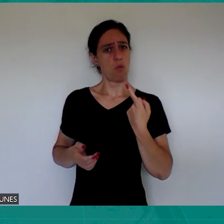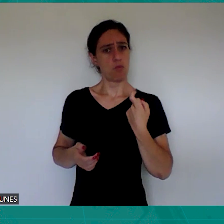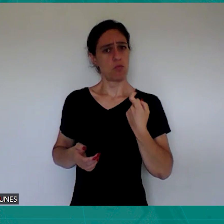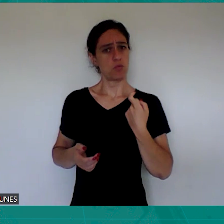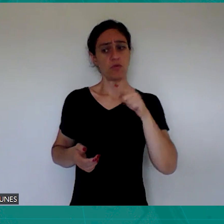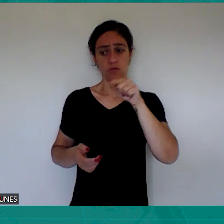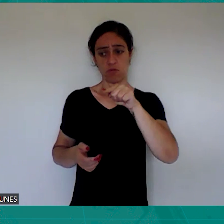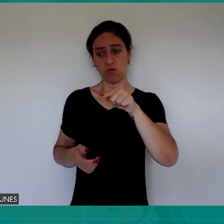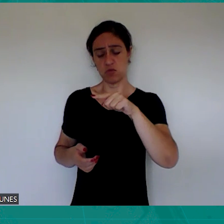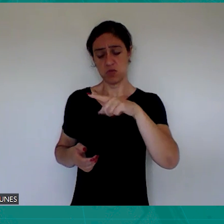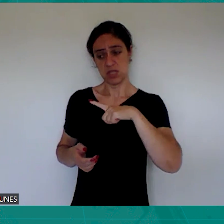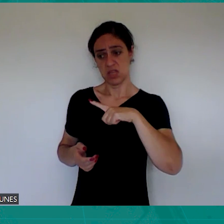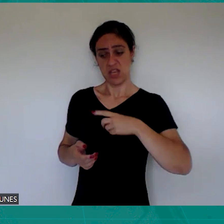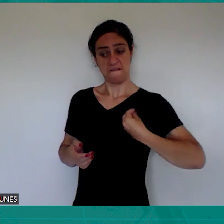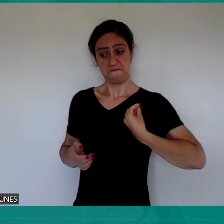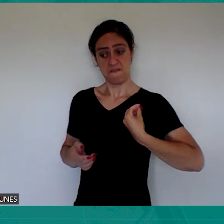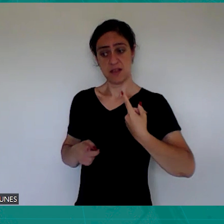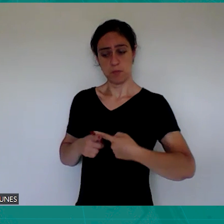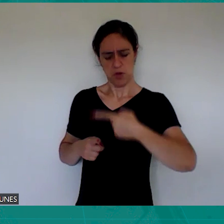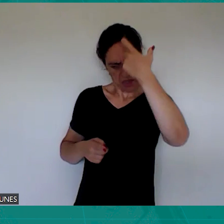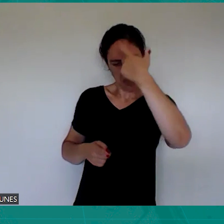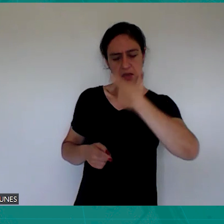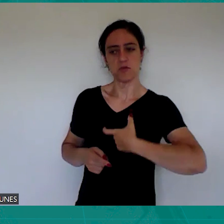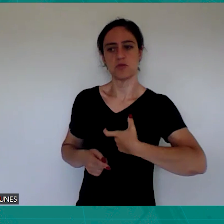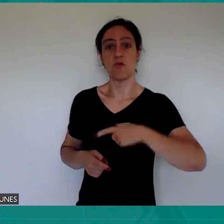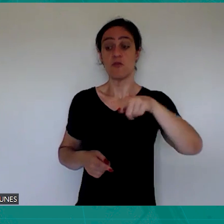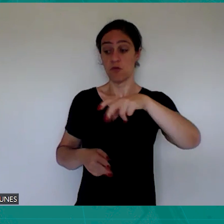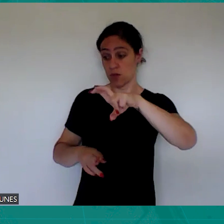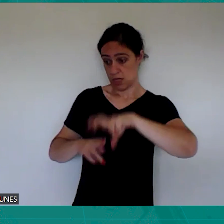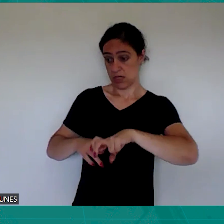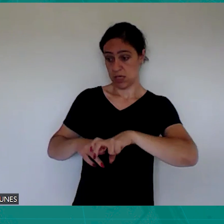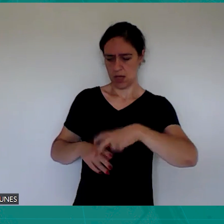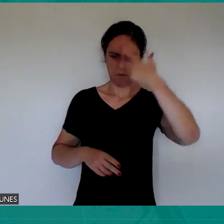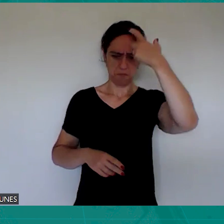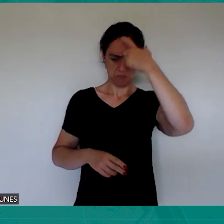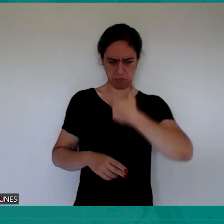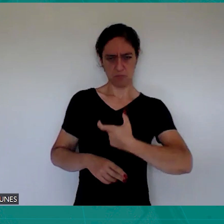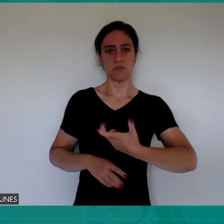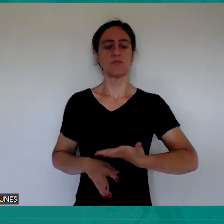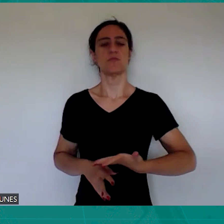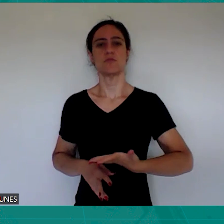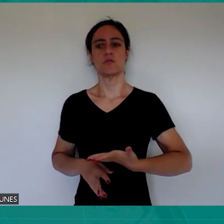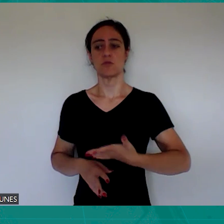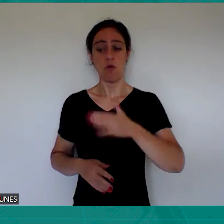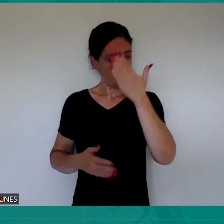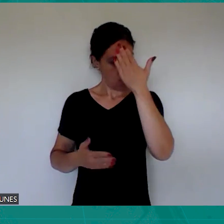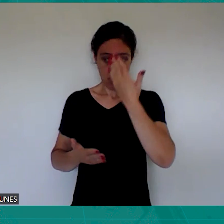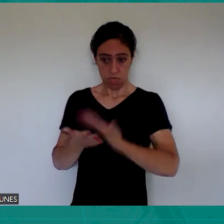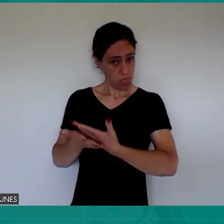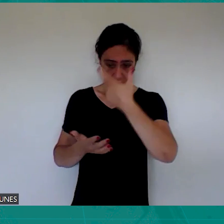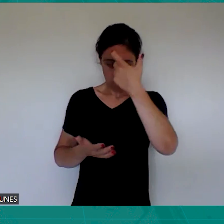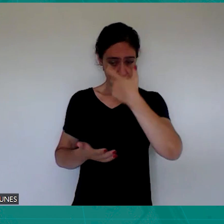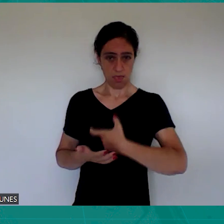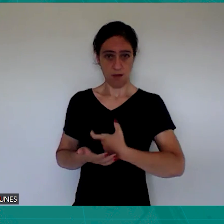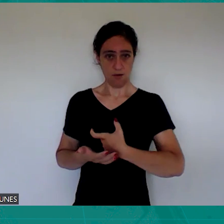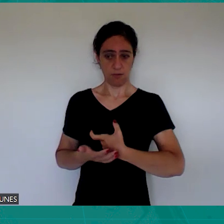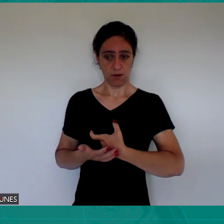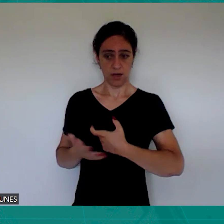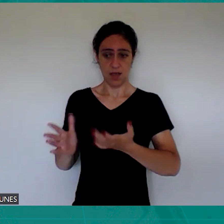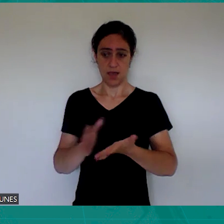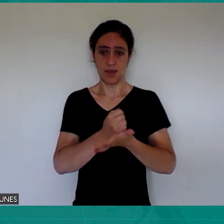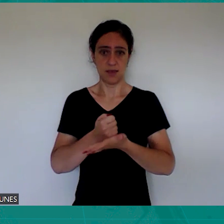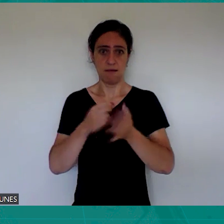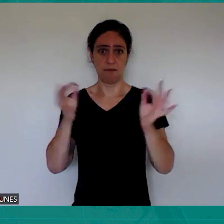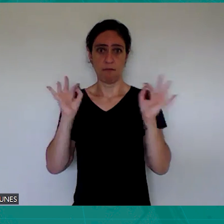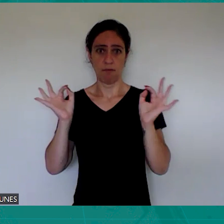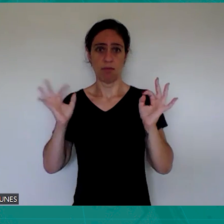sou. Você está aqui sentado porque eu sou. Então, se você não crê no eu sou, você não vai ser salvo. Se você